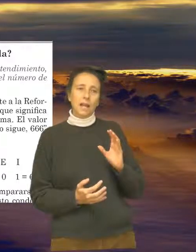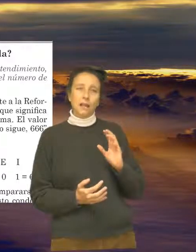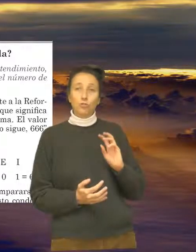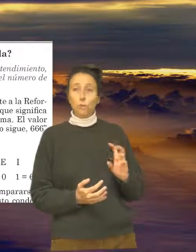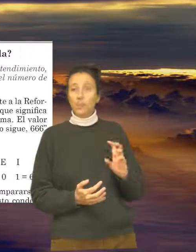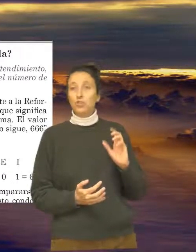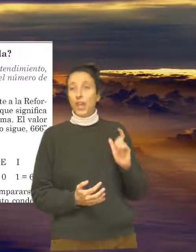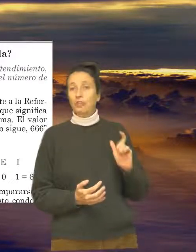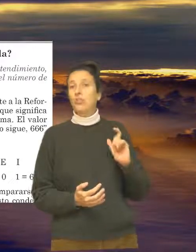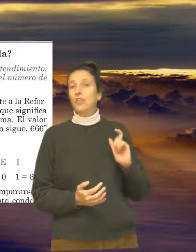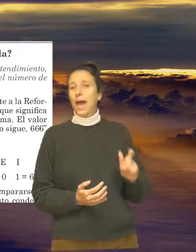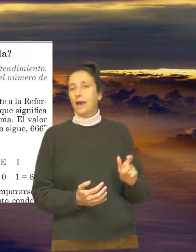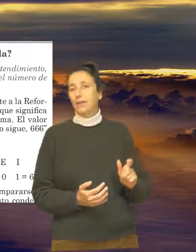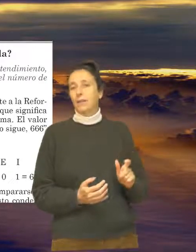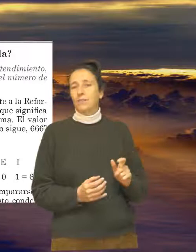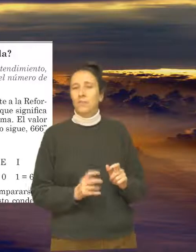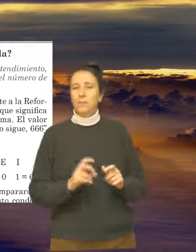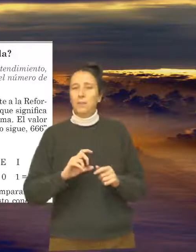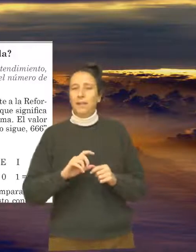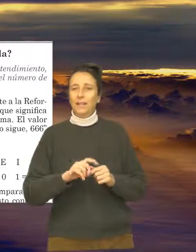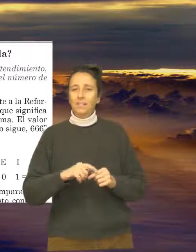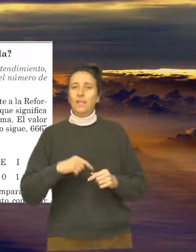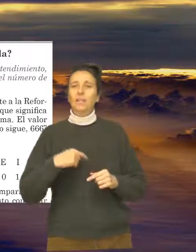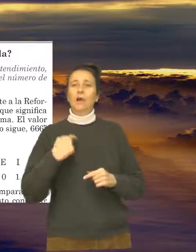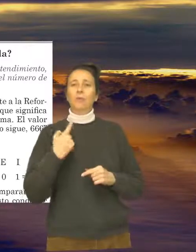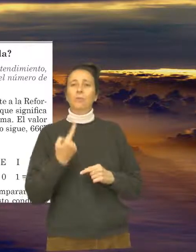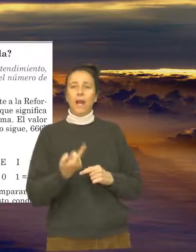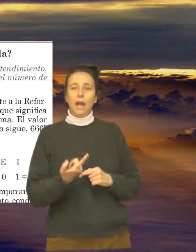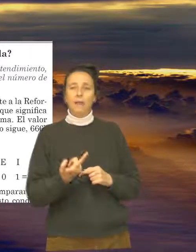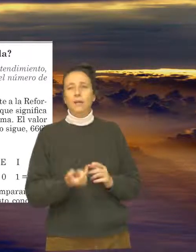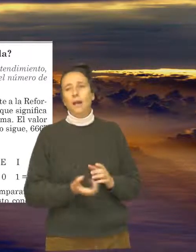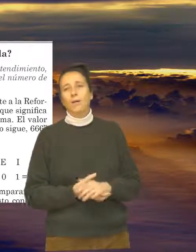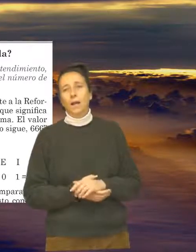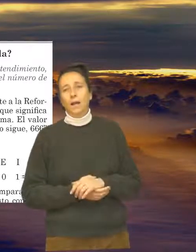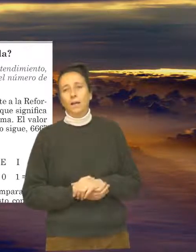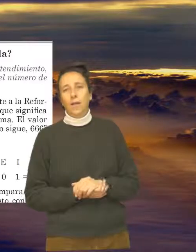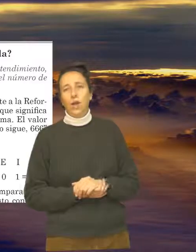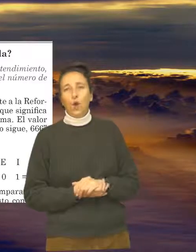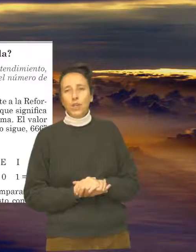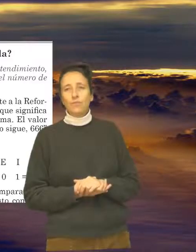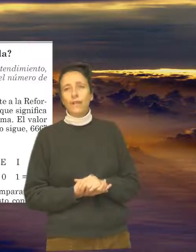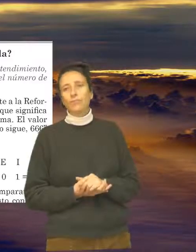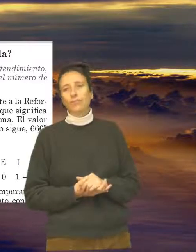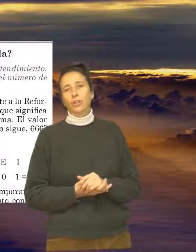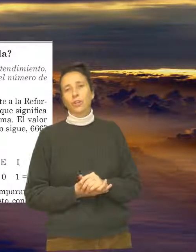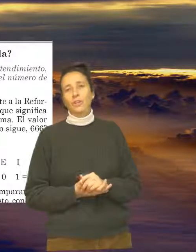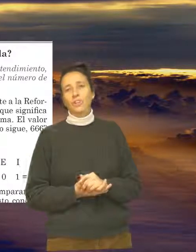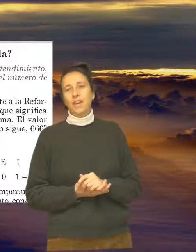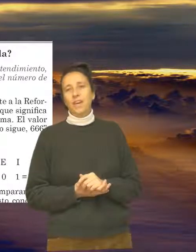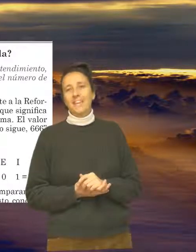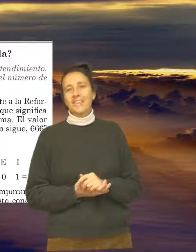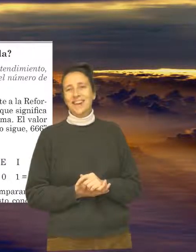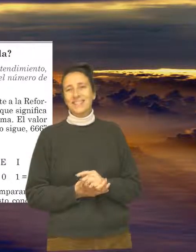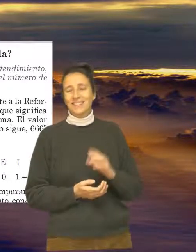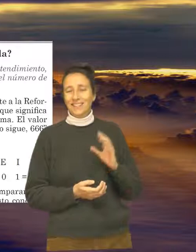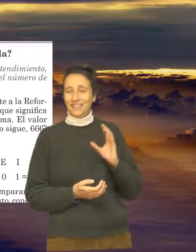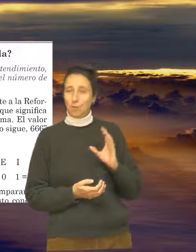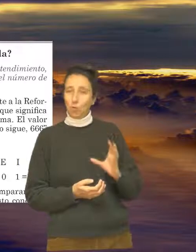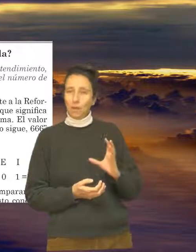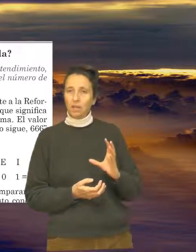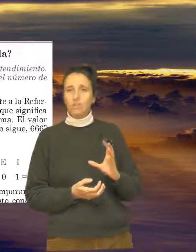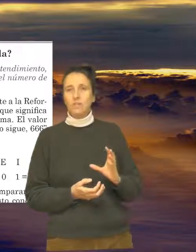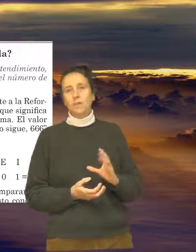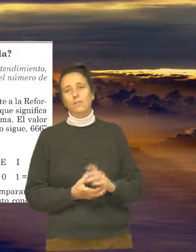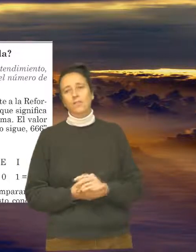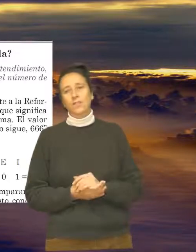si el número se nos da, simplemente sería una ahora codificación